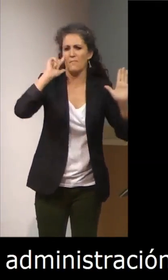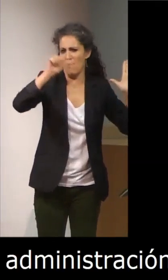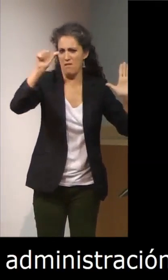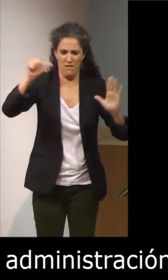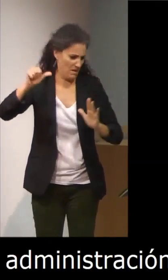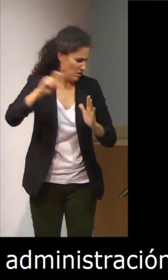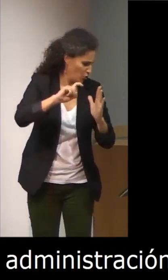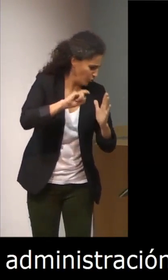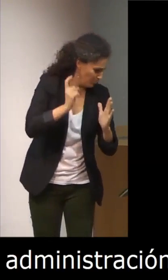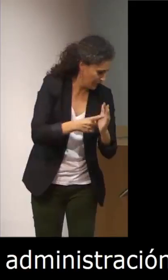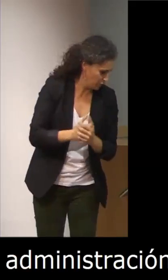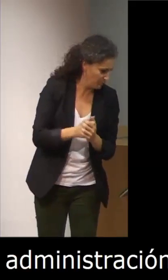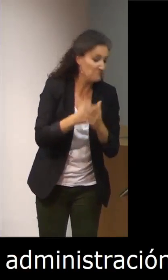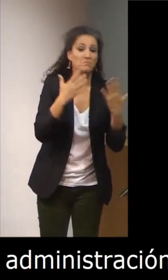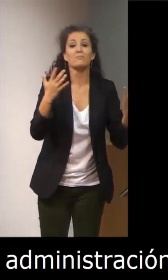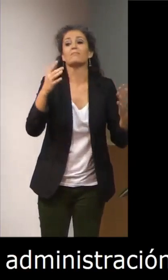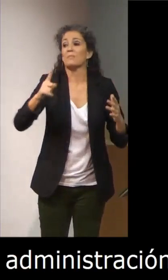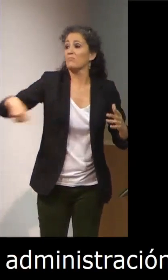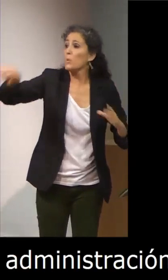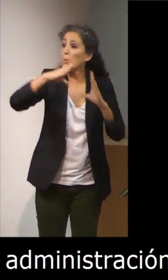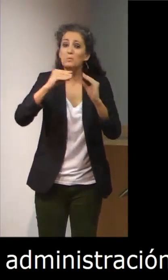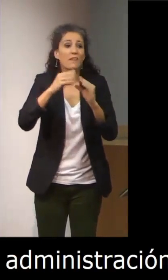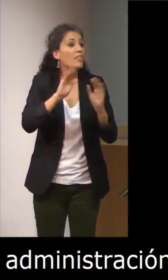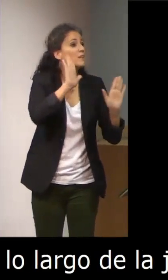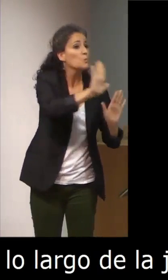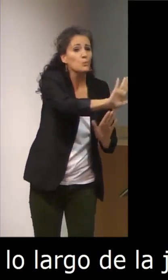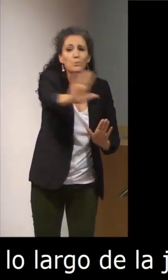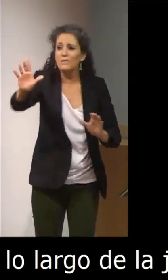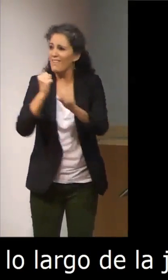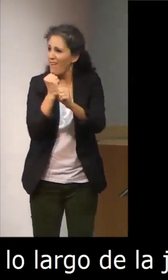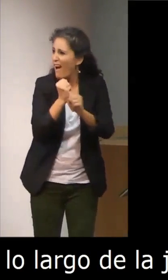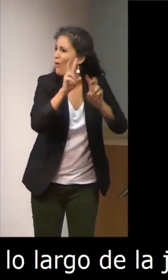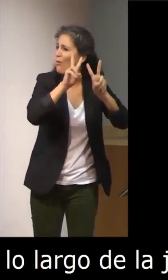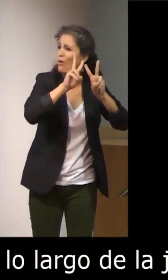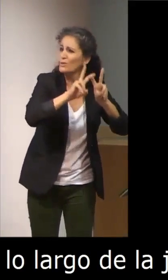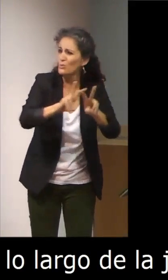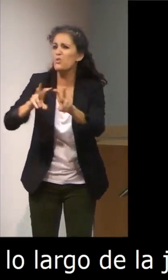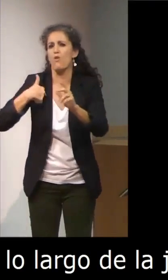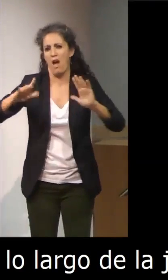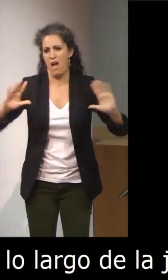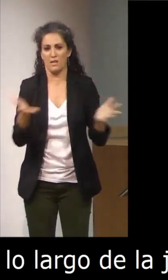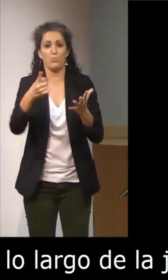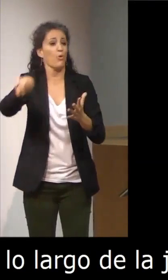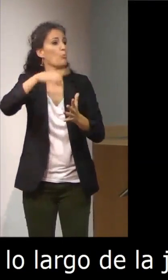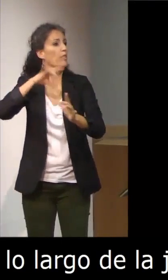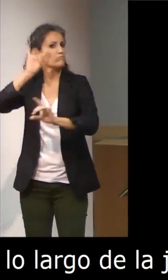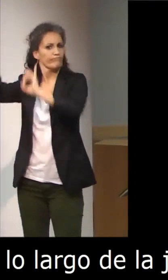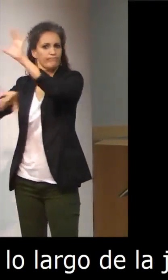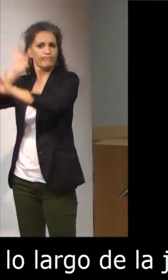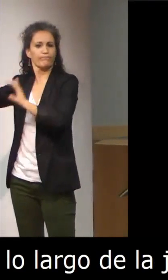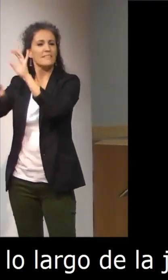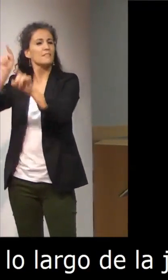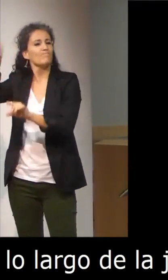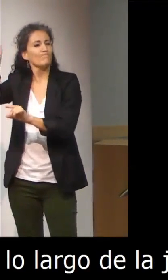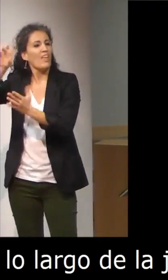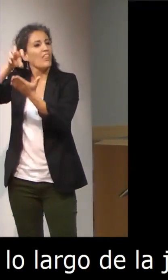eh las actas las colgaremos en el canal YouTube del celse y yo os animo a